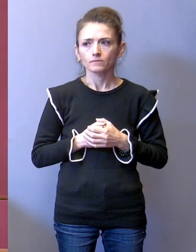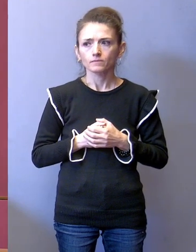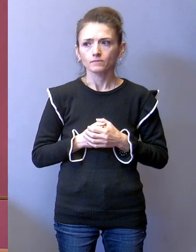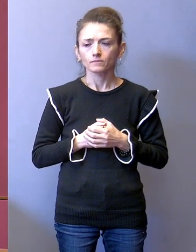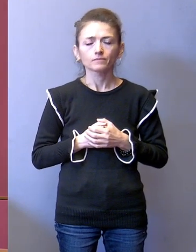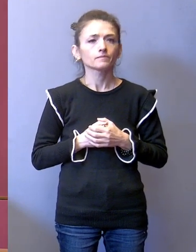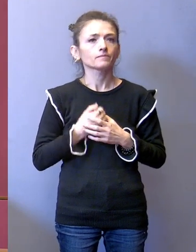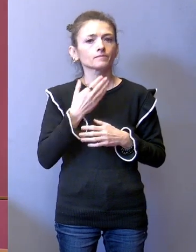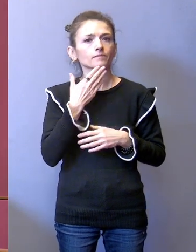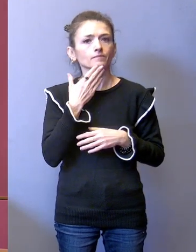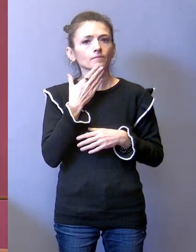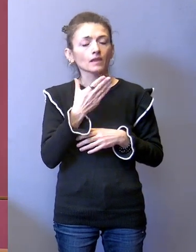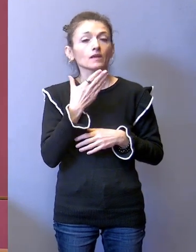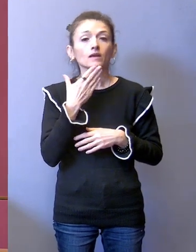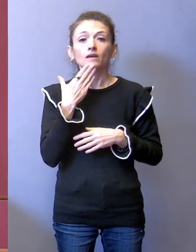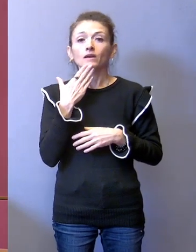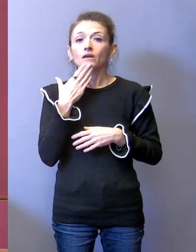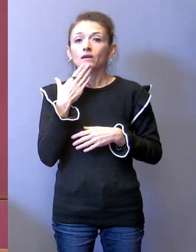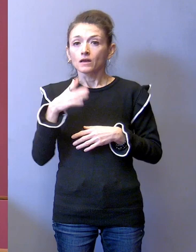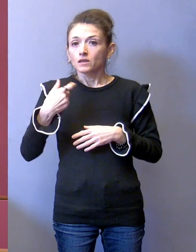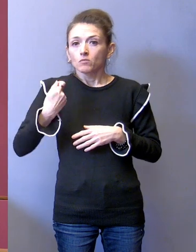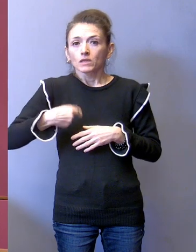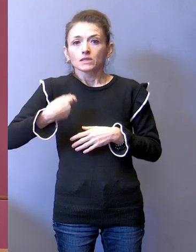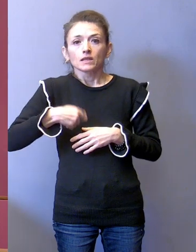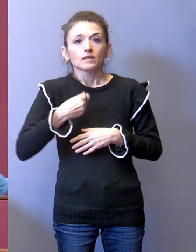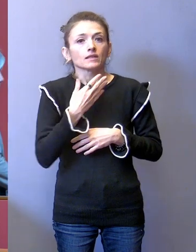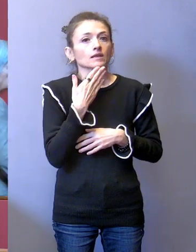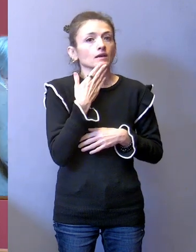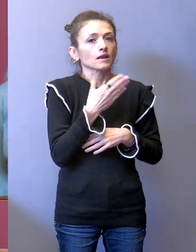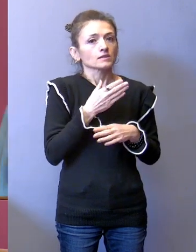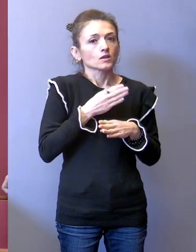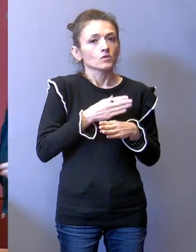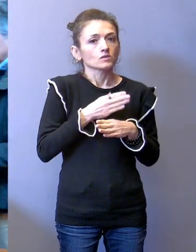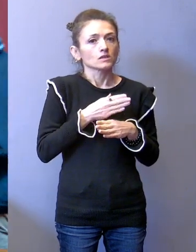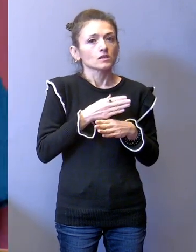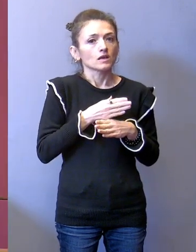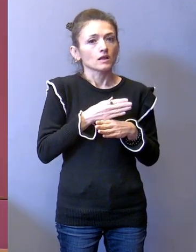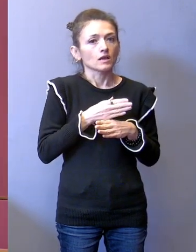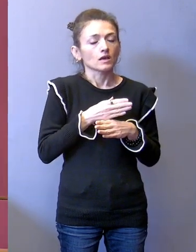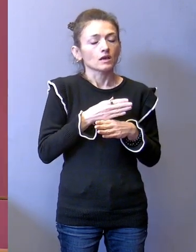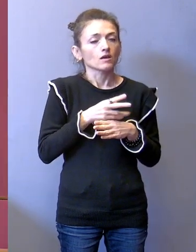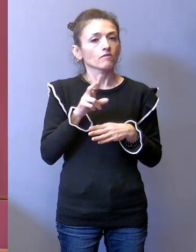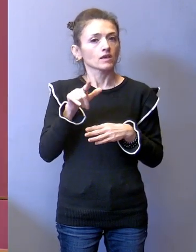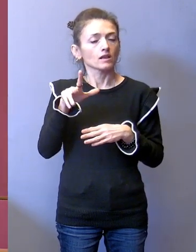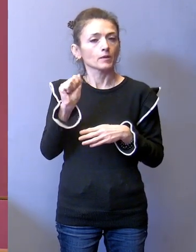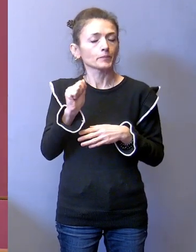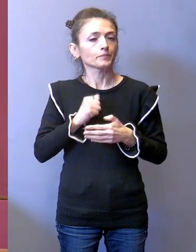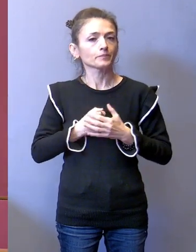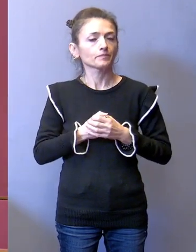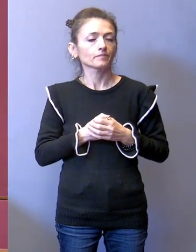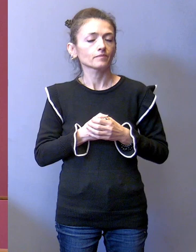grazie grazie presidente grazie consigliere consigliere Villa